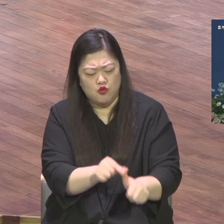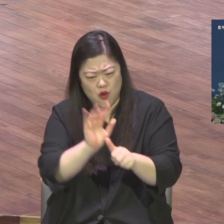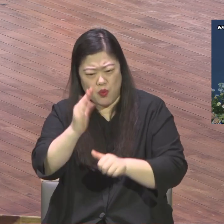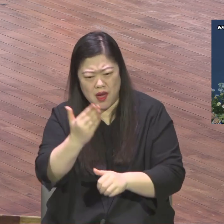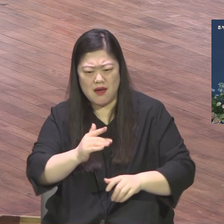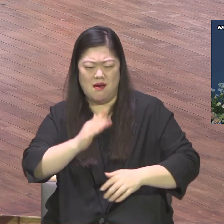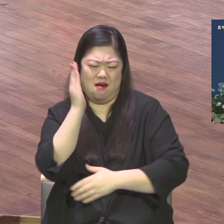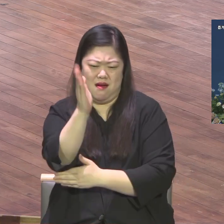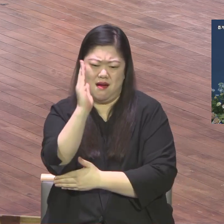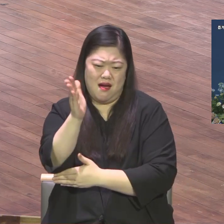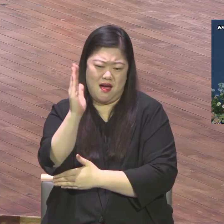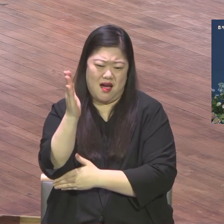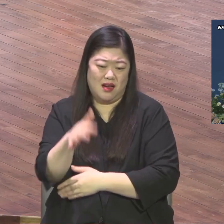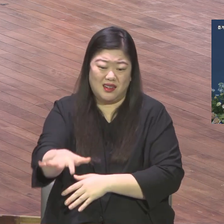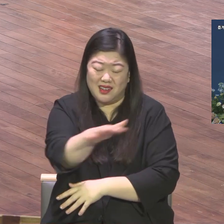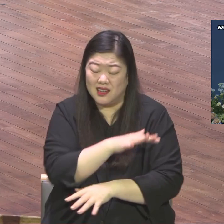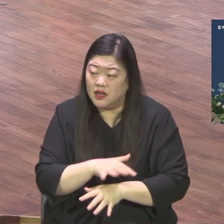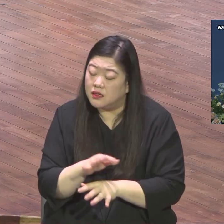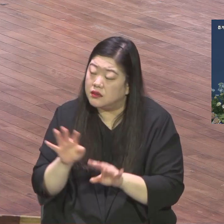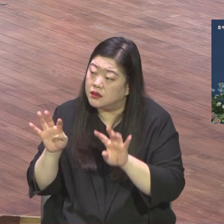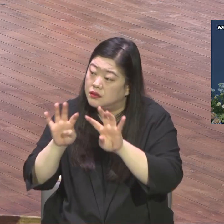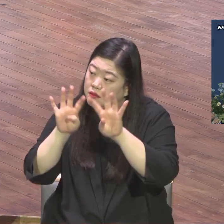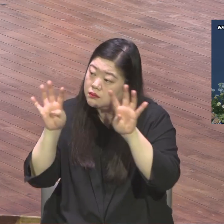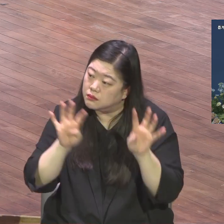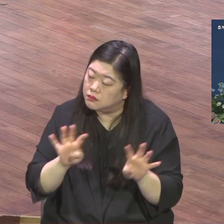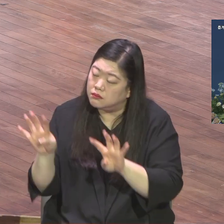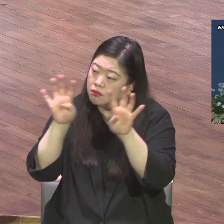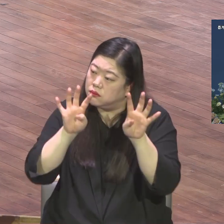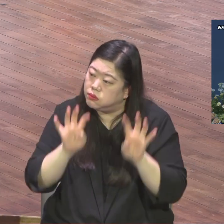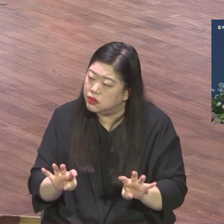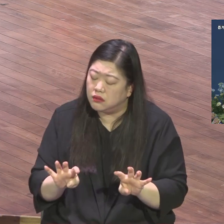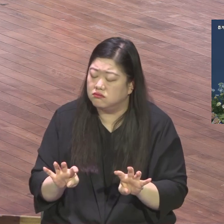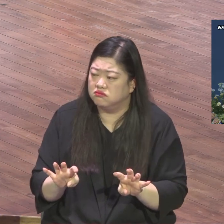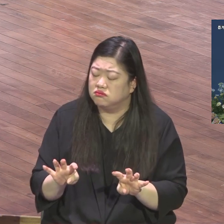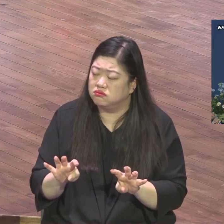본문인 사도행전 4장의 말씀을 보면 이 일 있은 후에